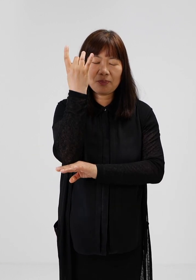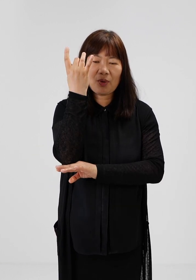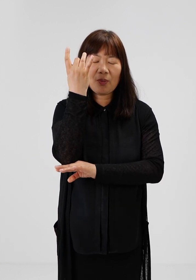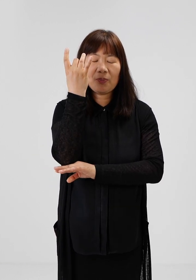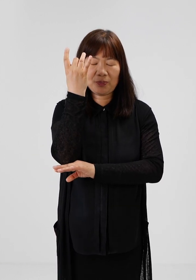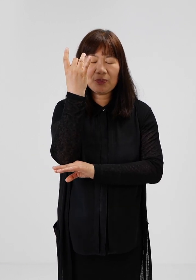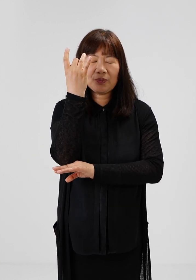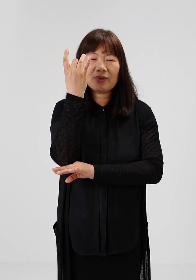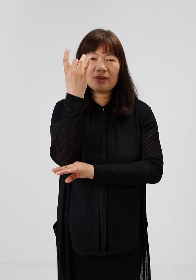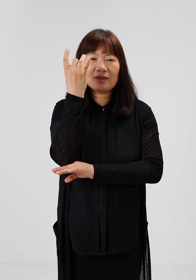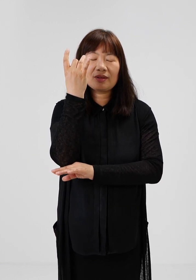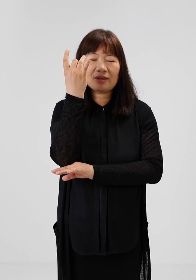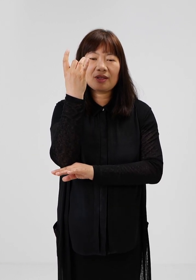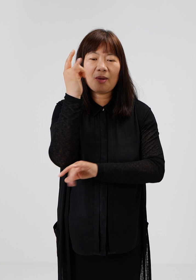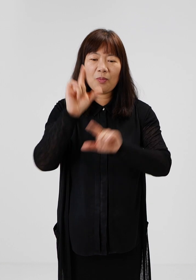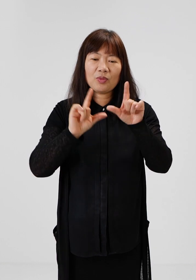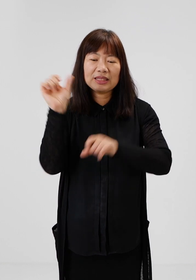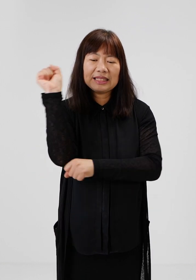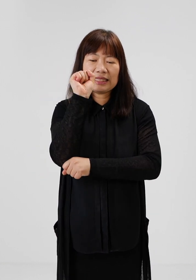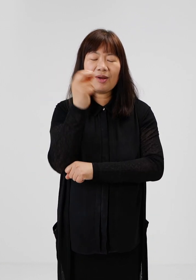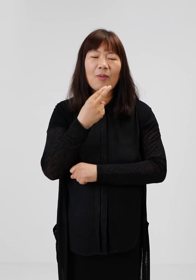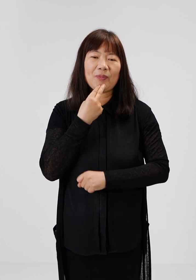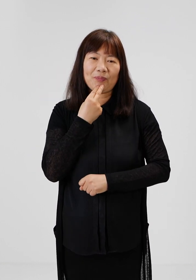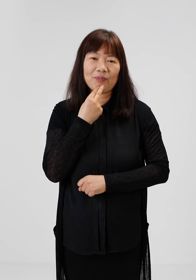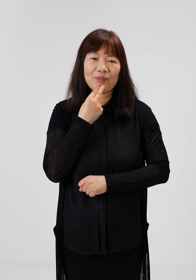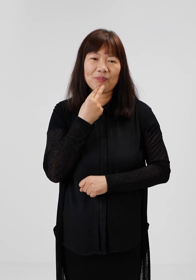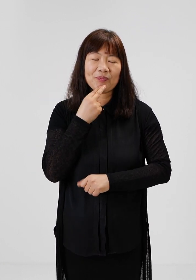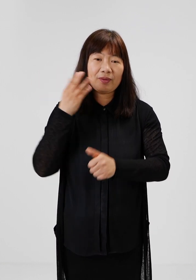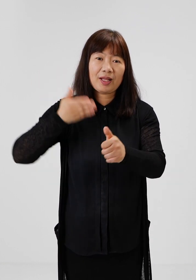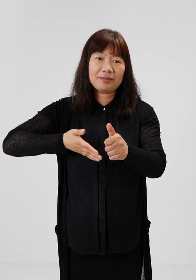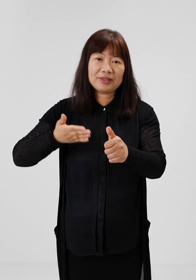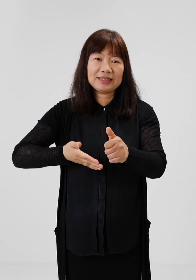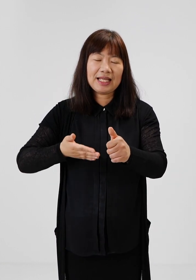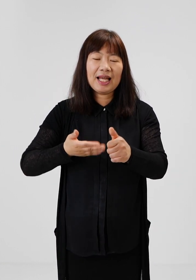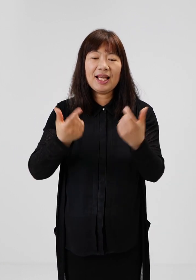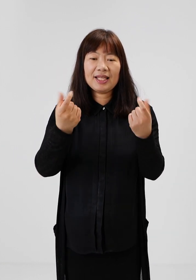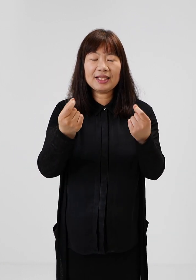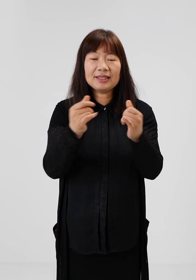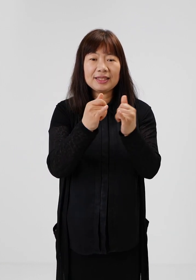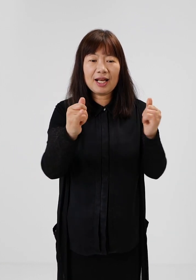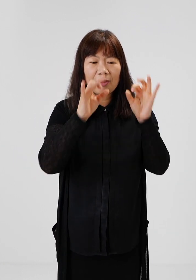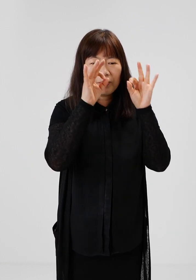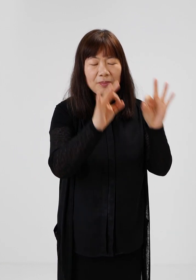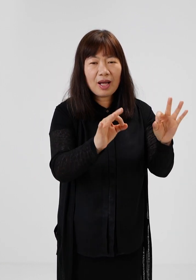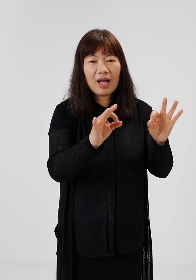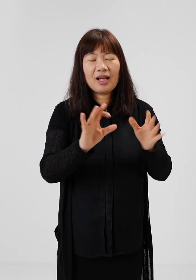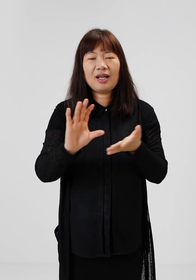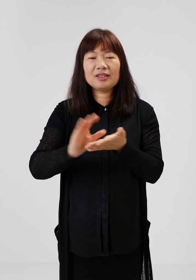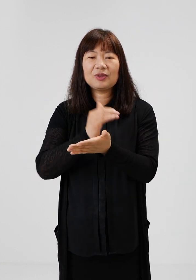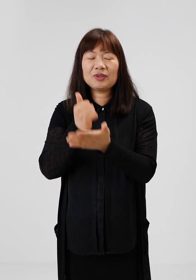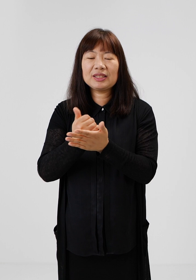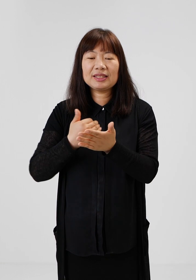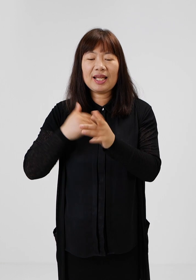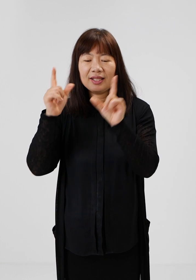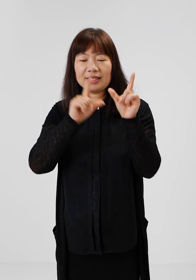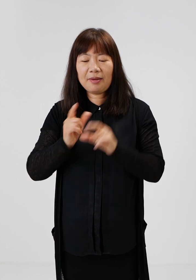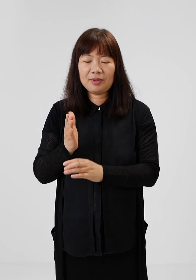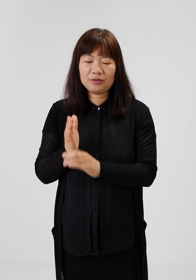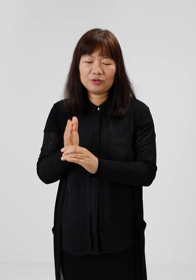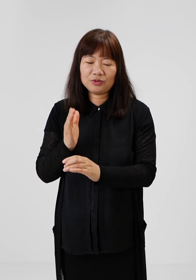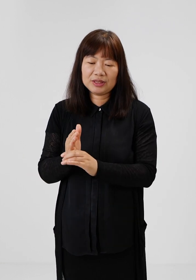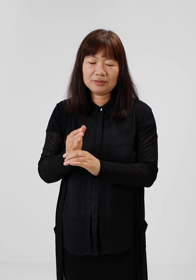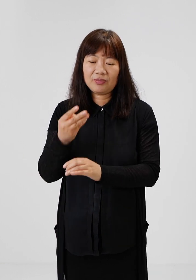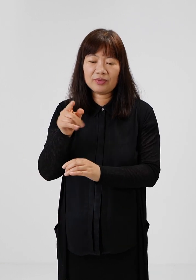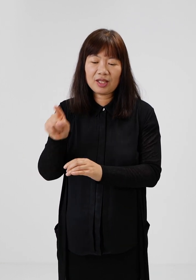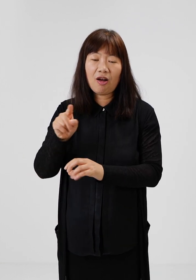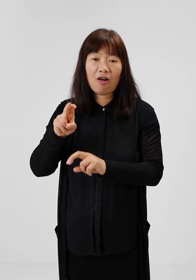근본적인 기초가 흔들리지 않는다면 그게 뭐냐면 그리스도를 터로 삼는 삶의 본입니다. 믿습니까?